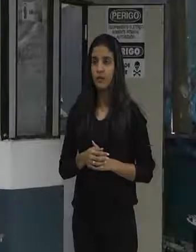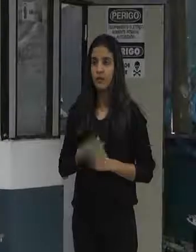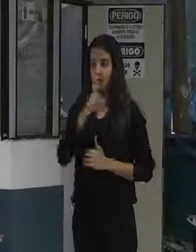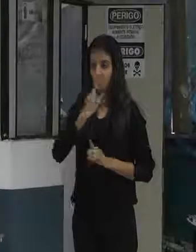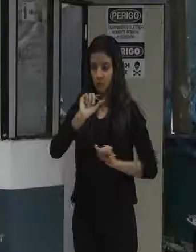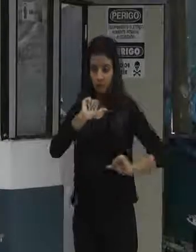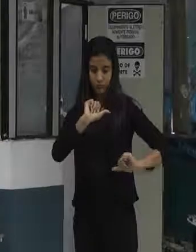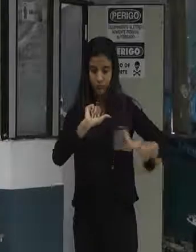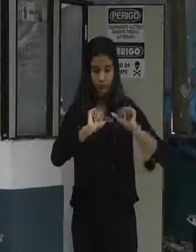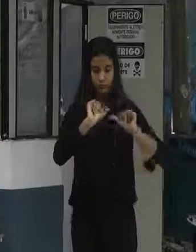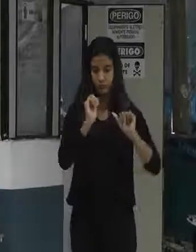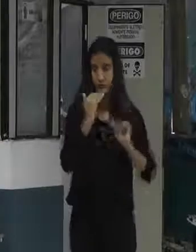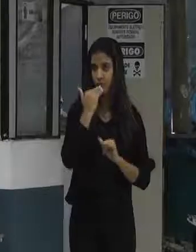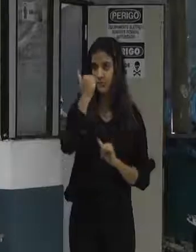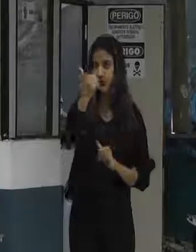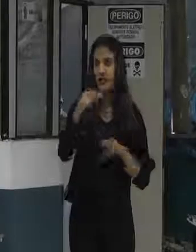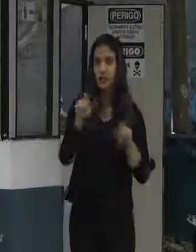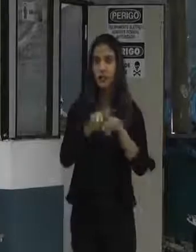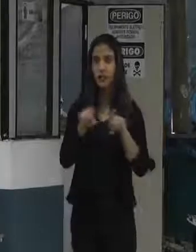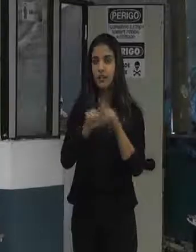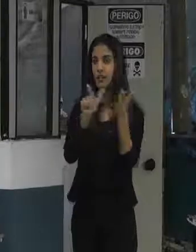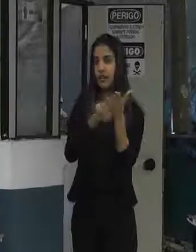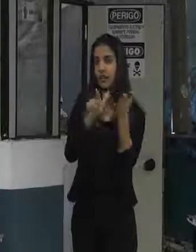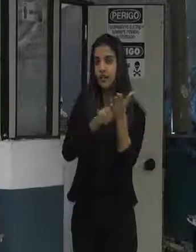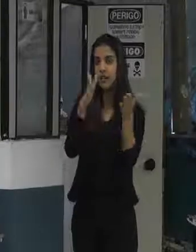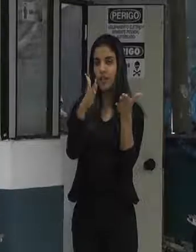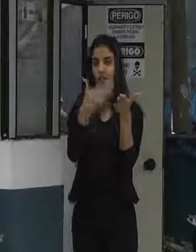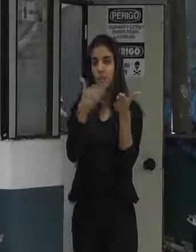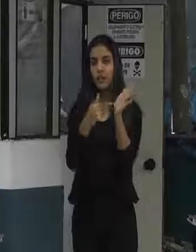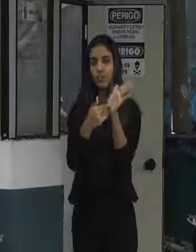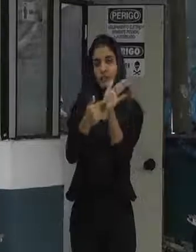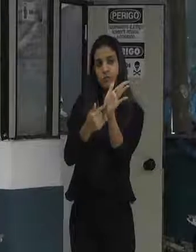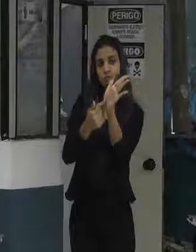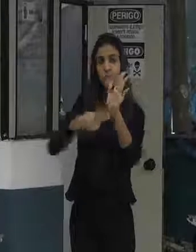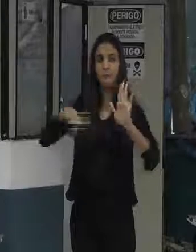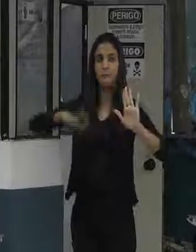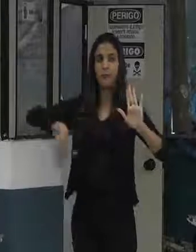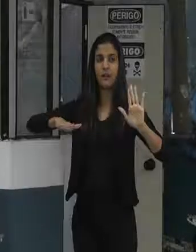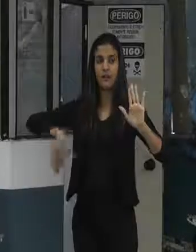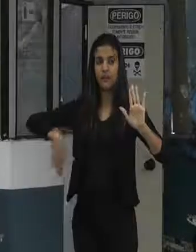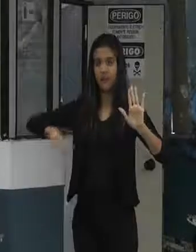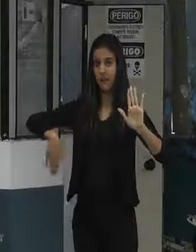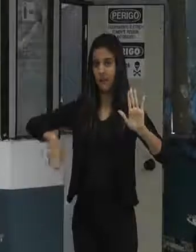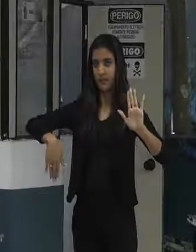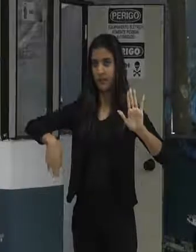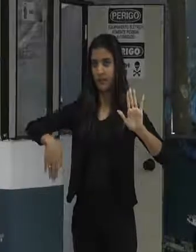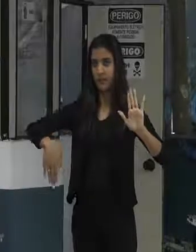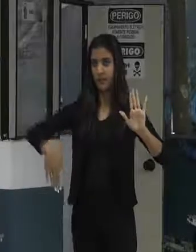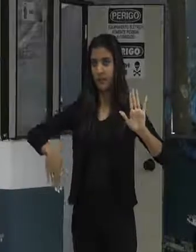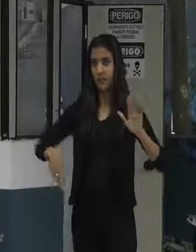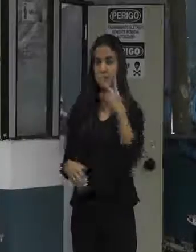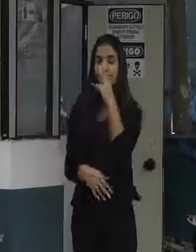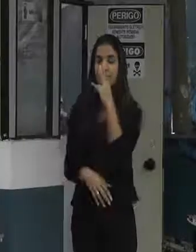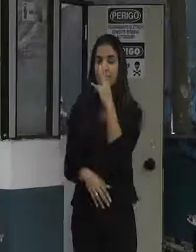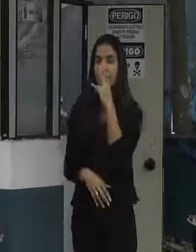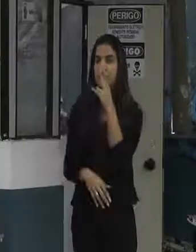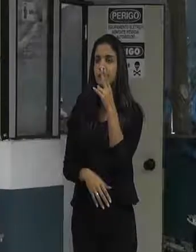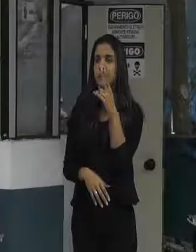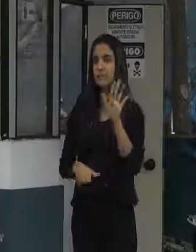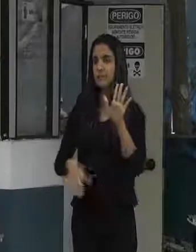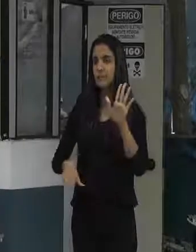cidade e tem inclusive um panfletinho mostrando a Orla Sul na perspectiva de que a Orla Sul já